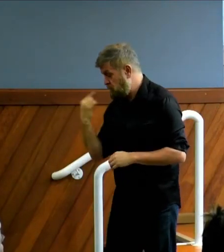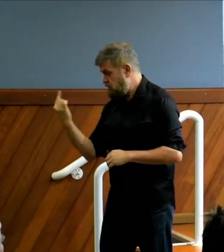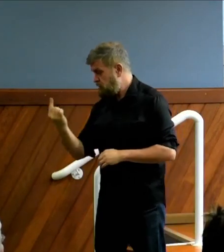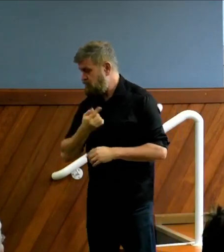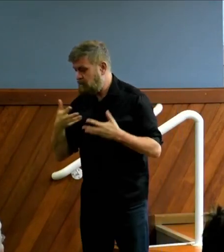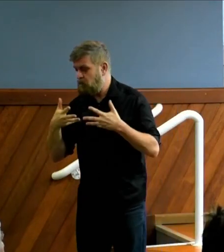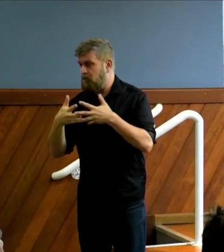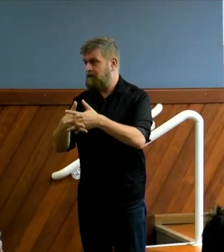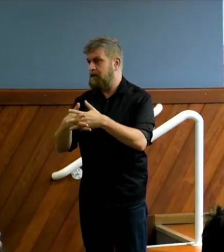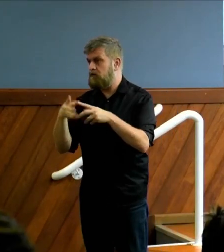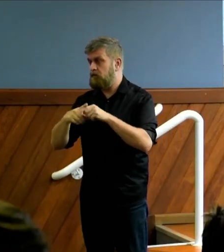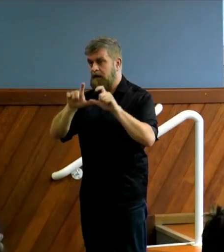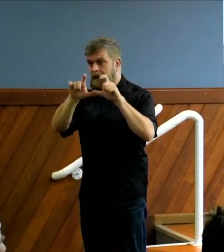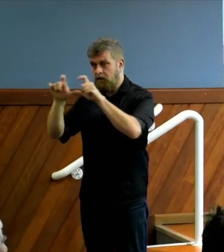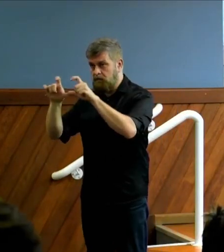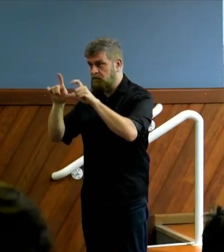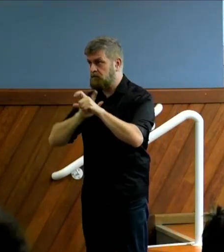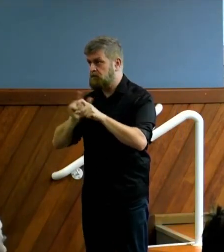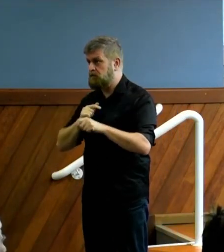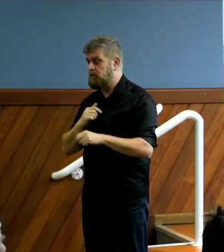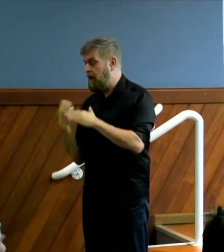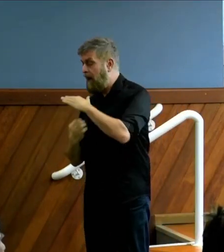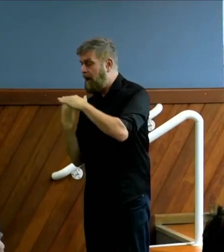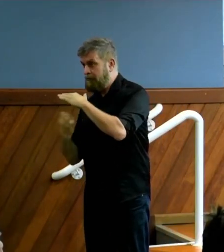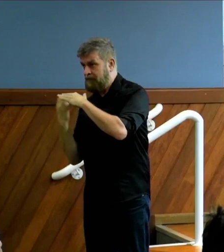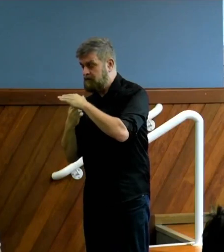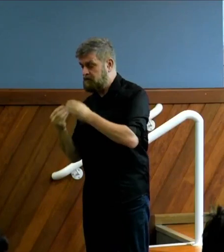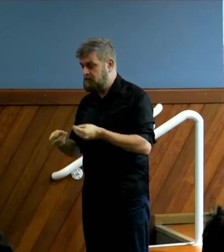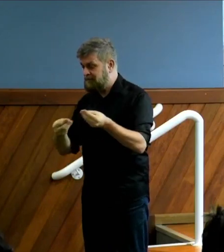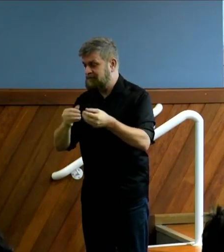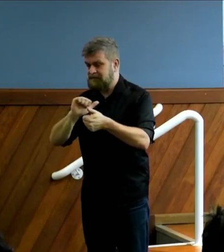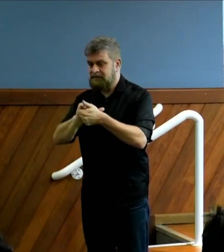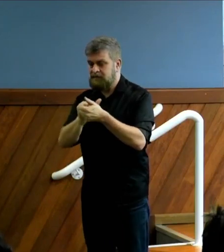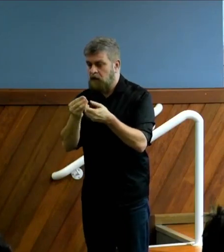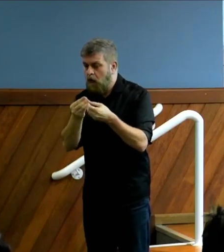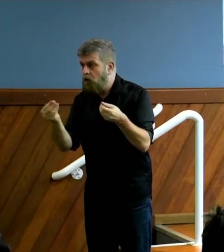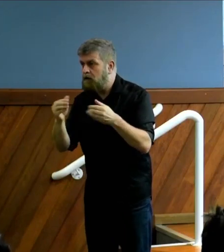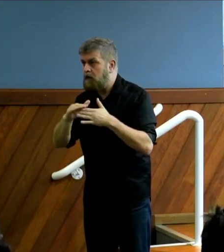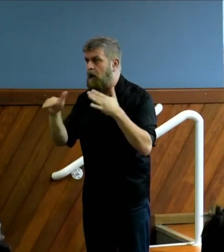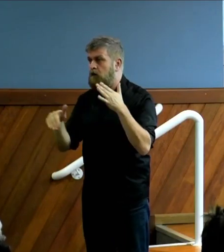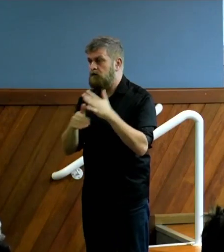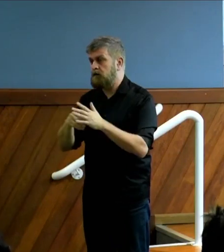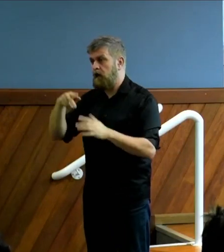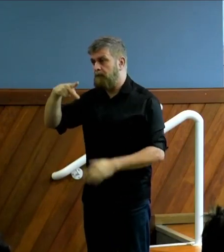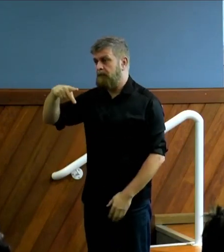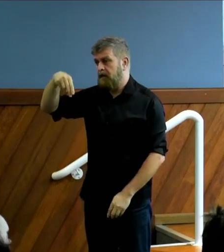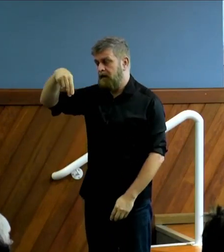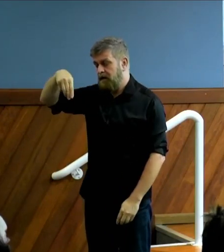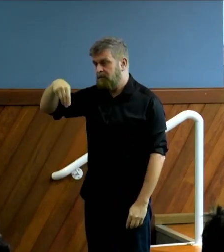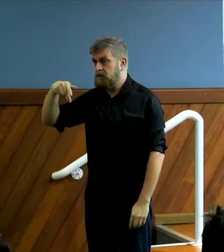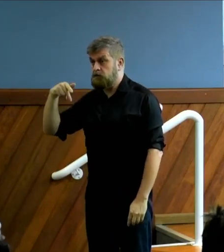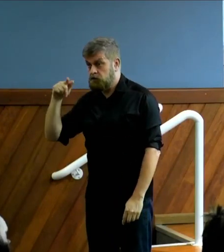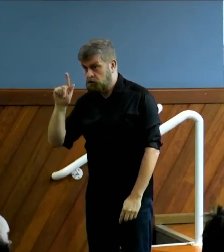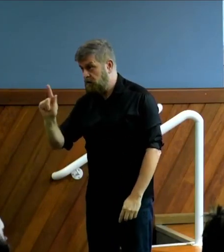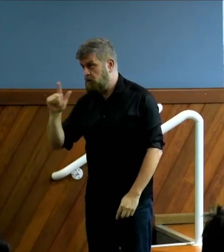muito complicado porque as fotografias vêm da assessoria de imprensa e elas já vêm com uma qualidade, já todas em PNG. E nós percebemos que